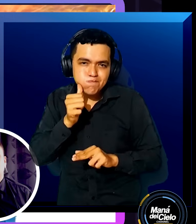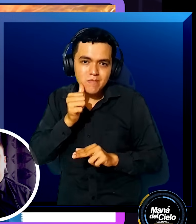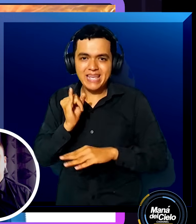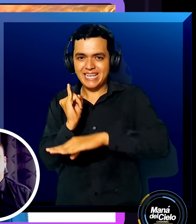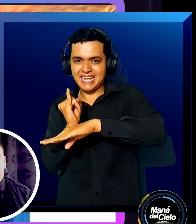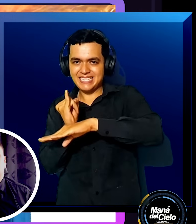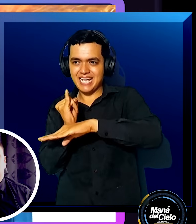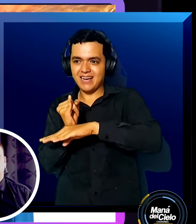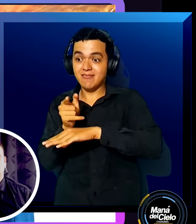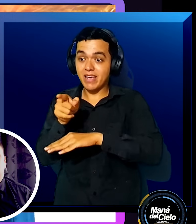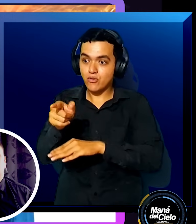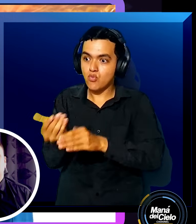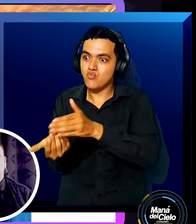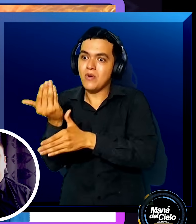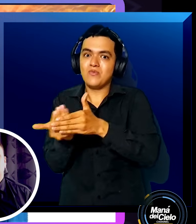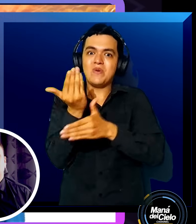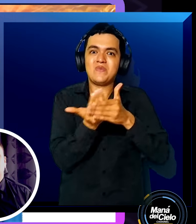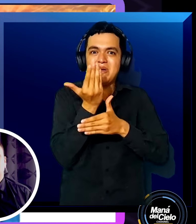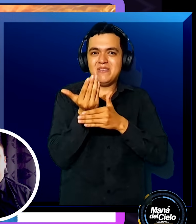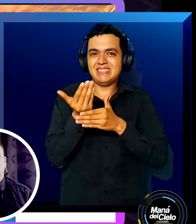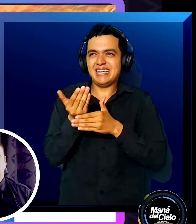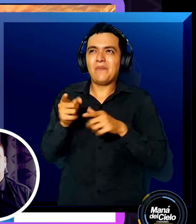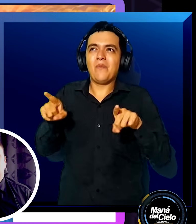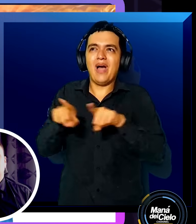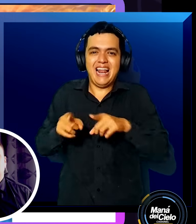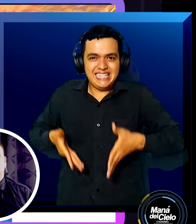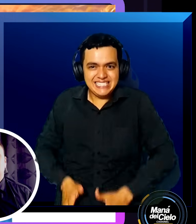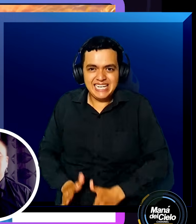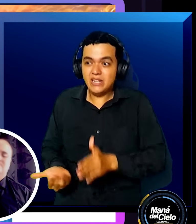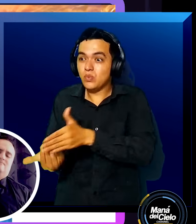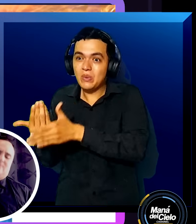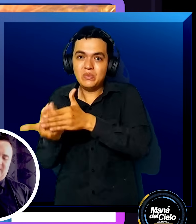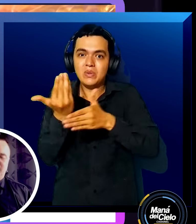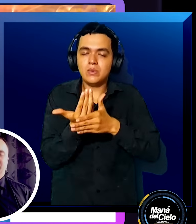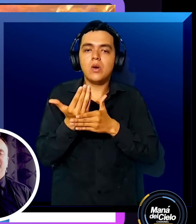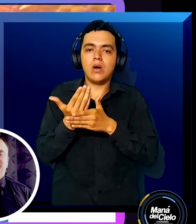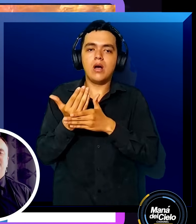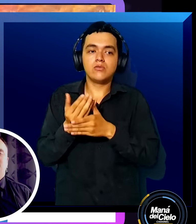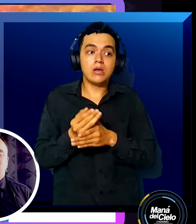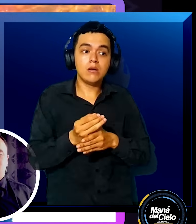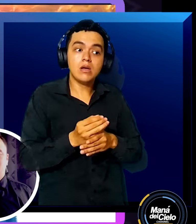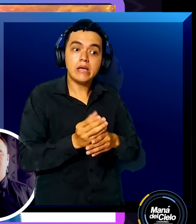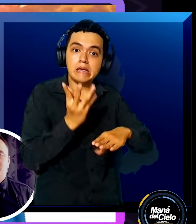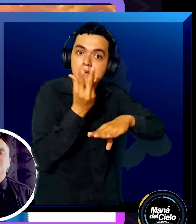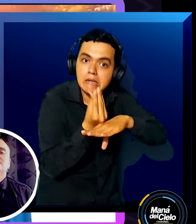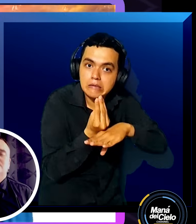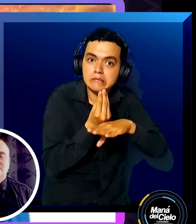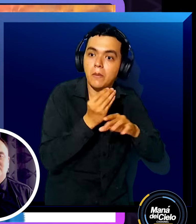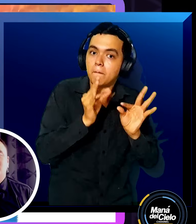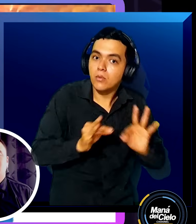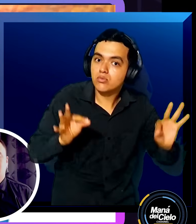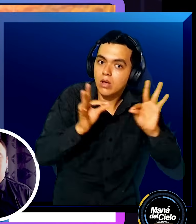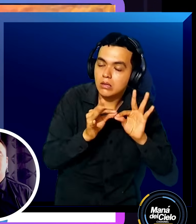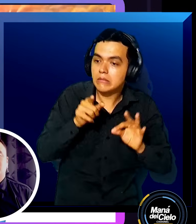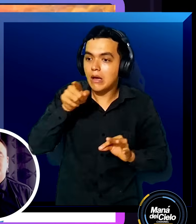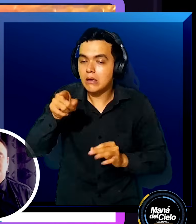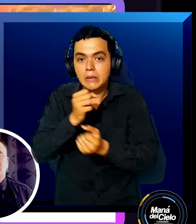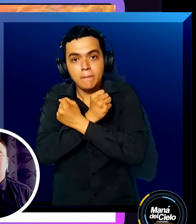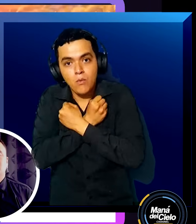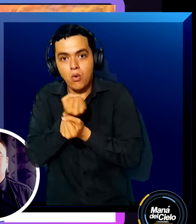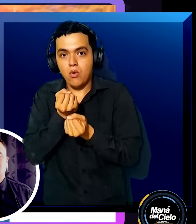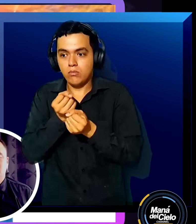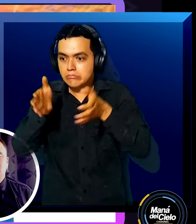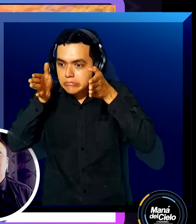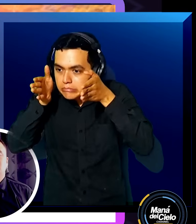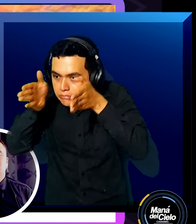iglesia, que es bastantico, yo quisiera que me dieran la oportunidad de ministrar una mujer, ayudarla, como en un proceso para